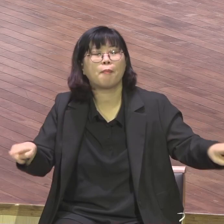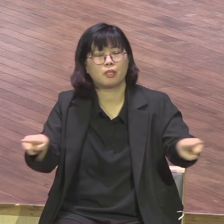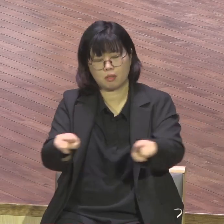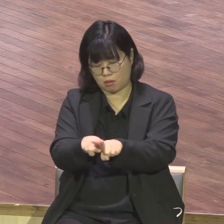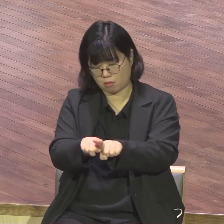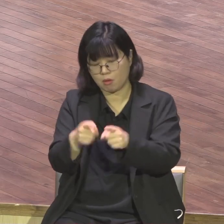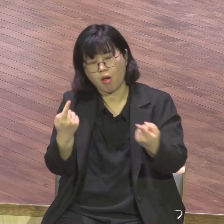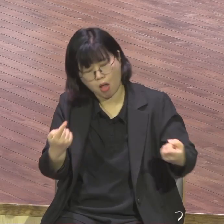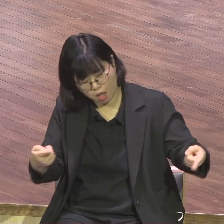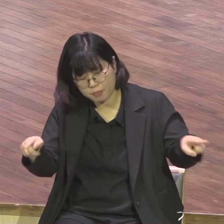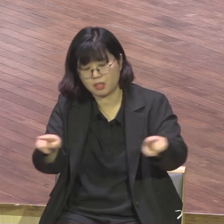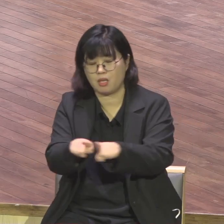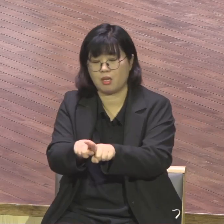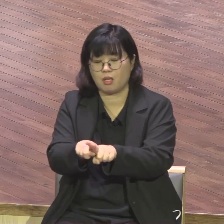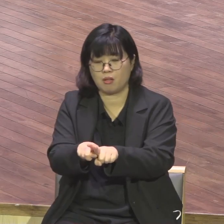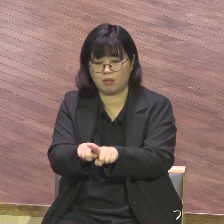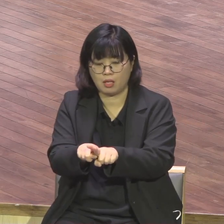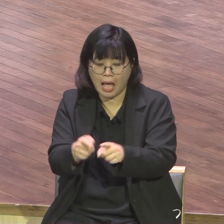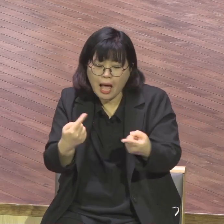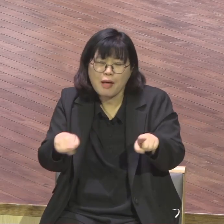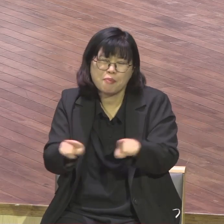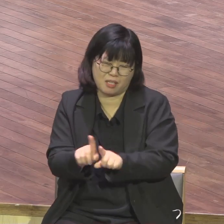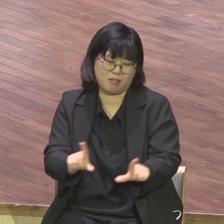같이 살았어요. 그냥 삶을.